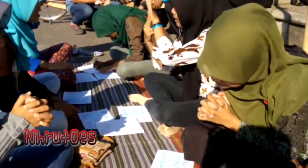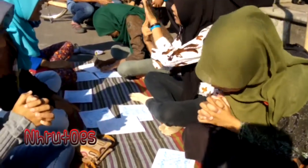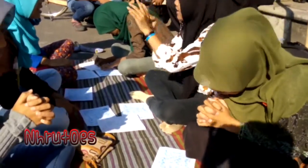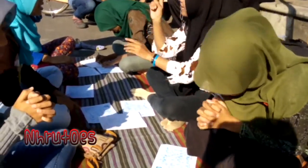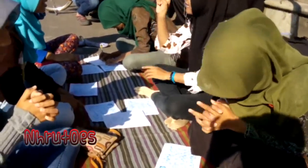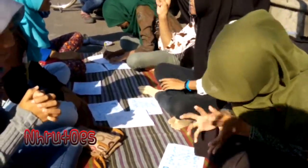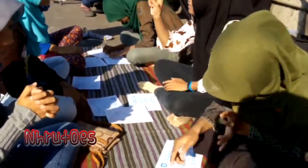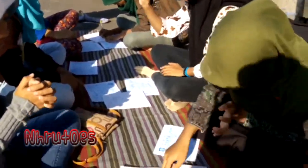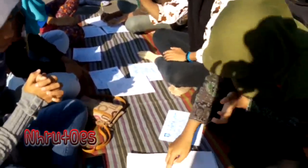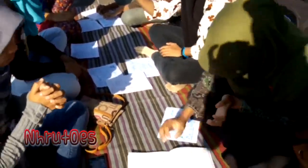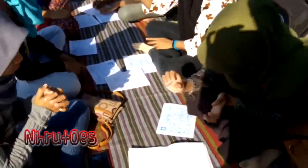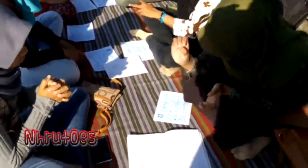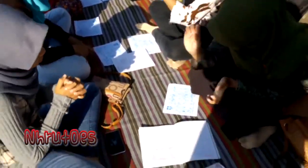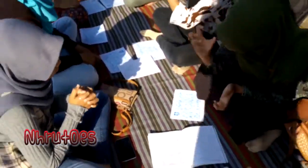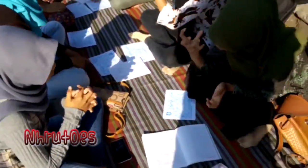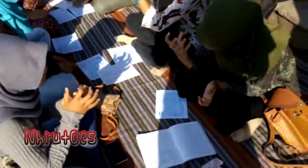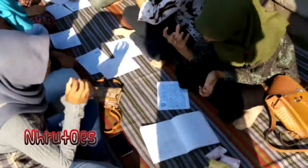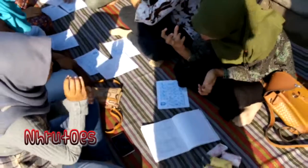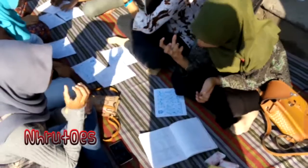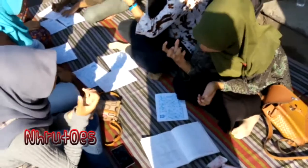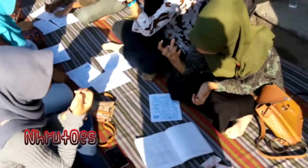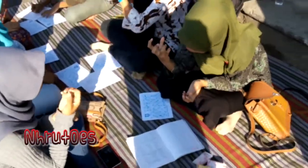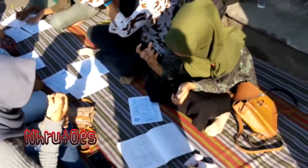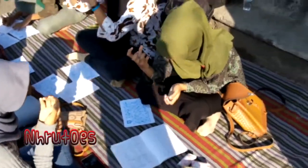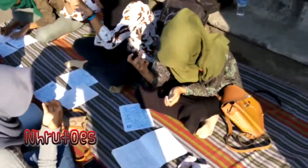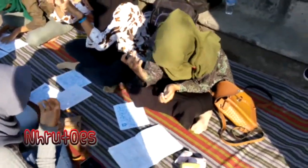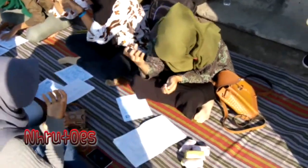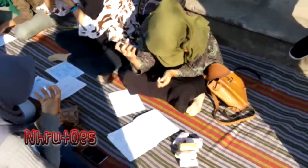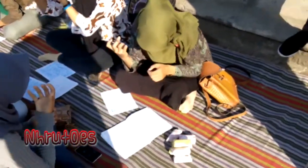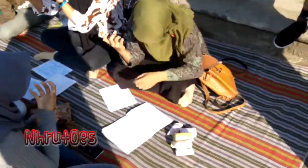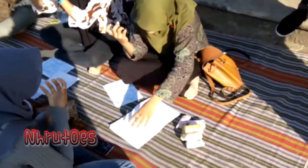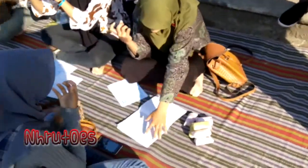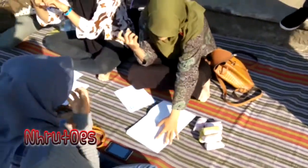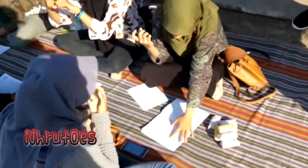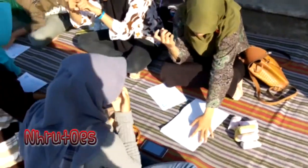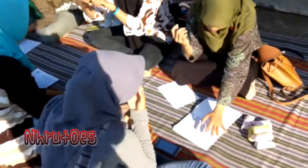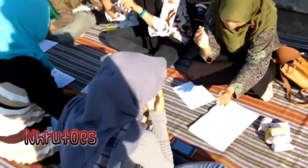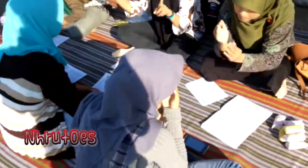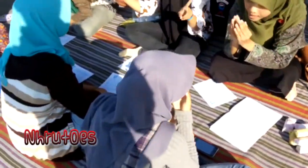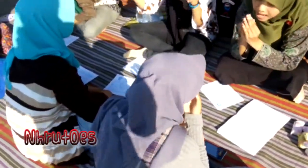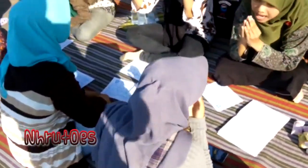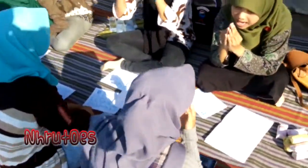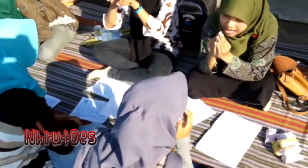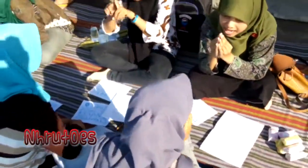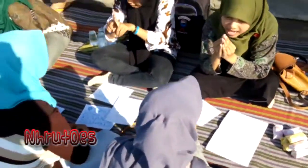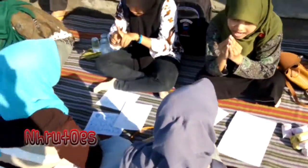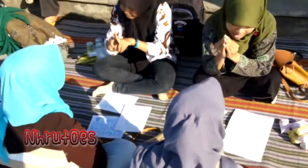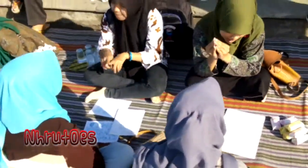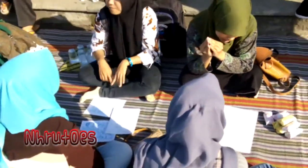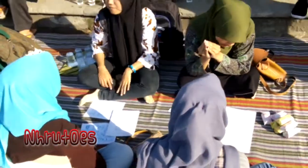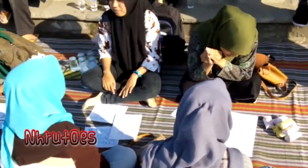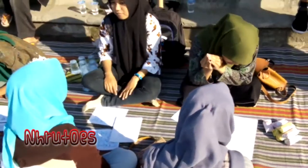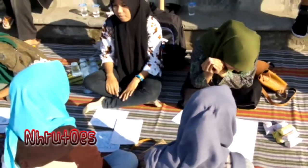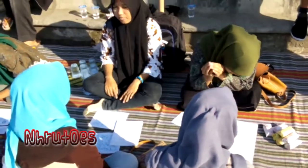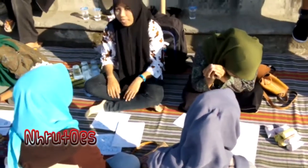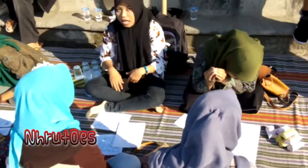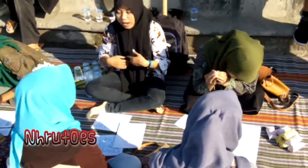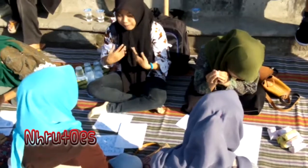Di saat contohnya melihat di Fabel, apa ada perasaan gimana atau menganggap biasa-biasa seperti apa, Pak? Kalau saya